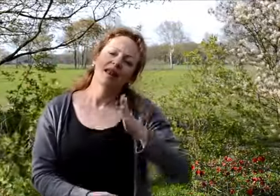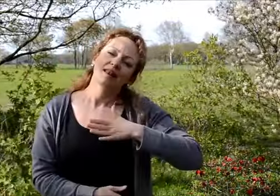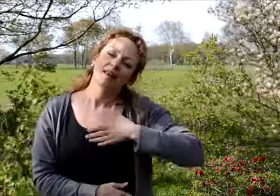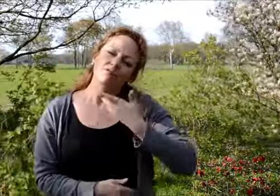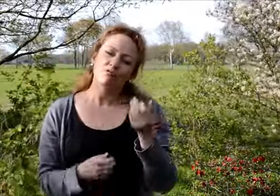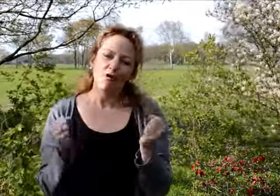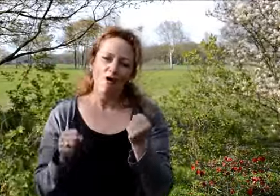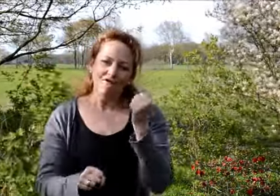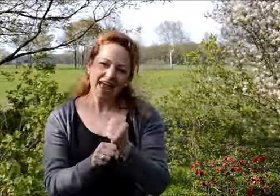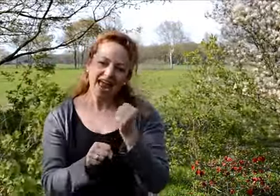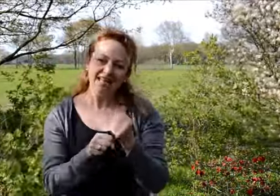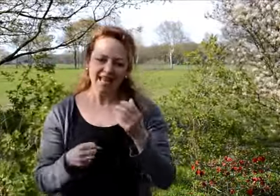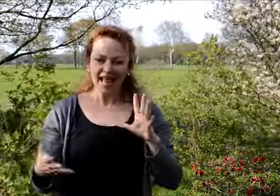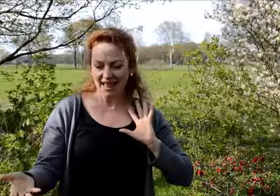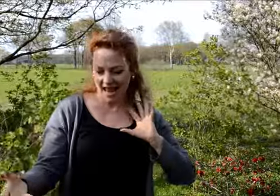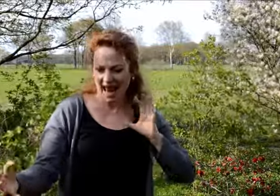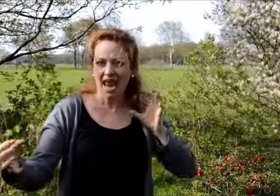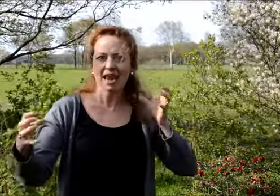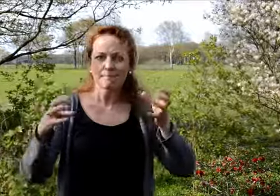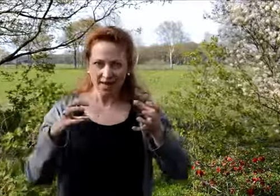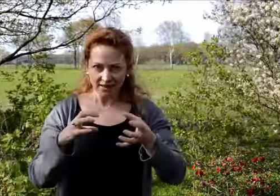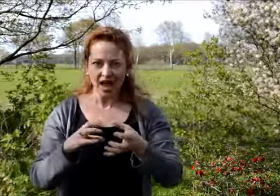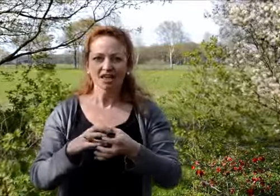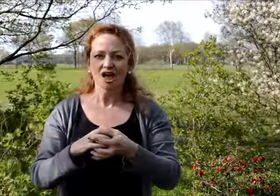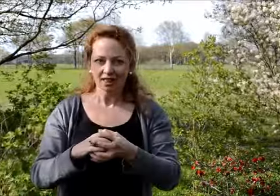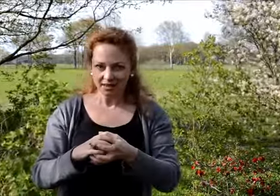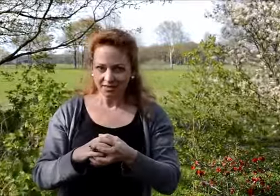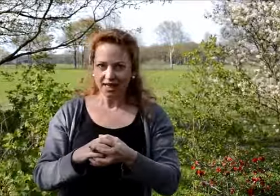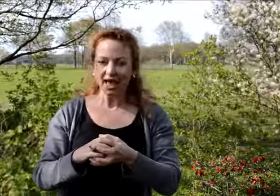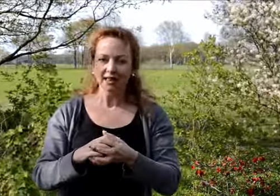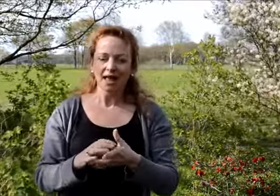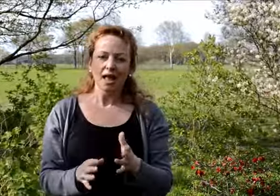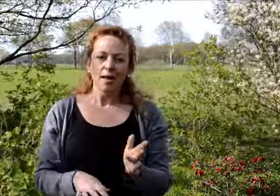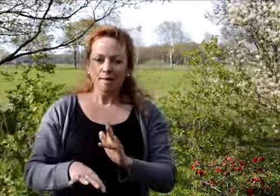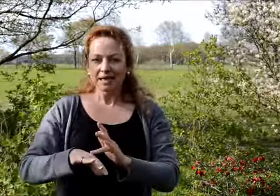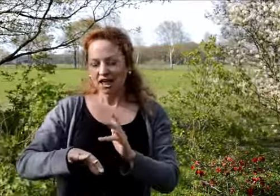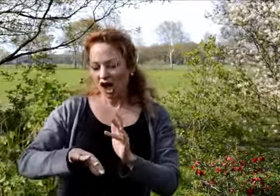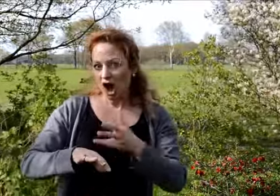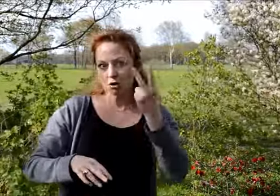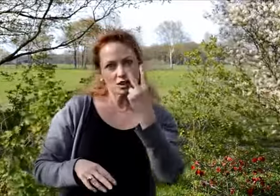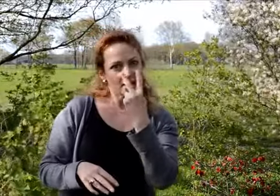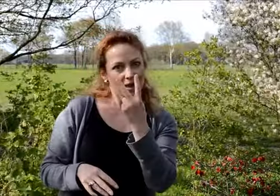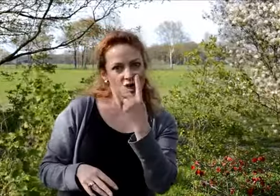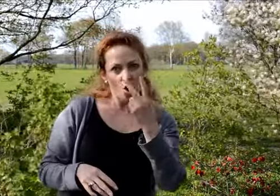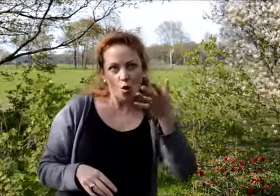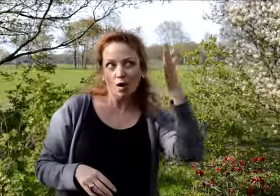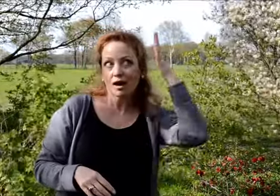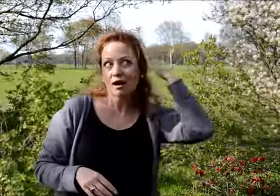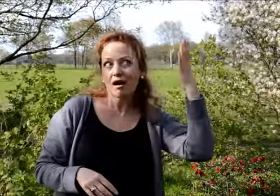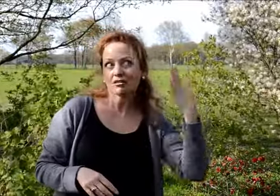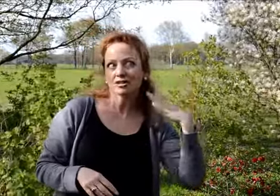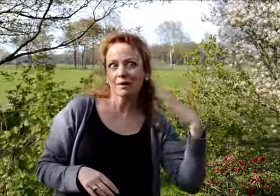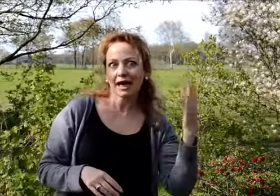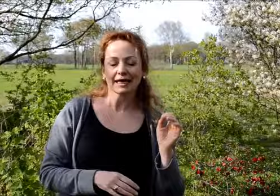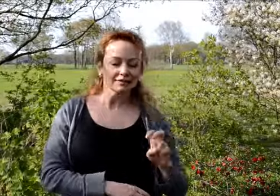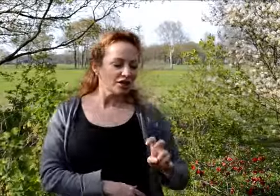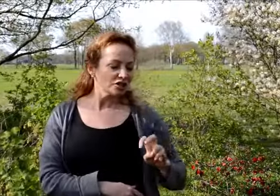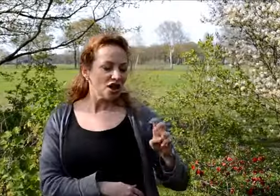aarde liefdevol werkt, en één met haar zal ik zijn. Met goud in mijn ogen en glans in mijn